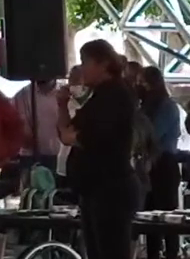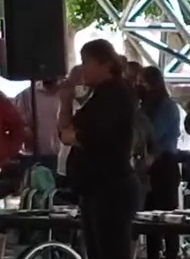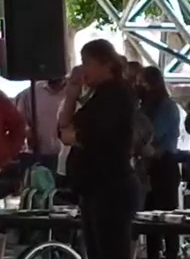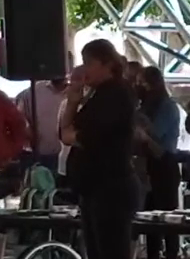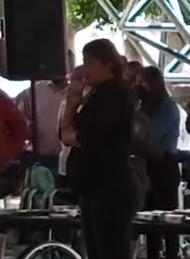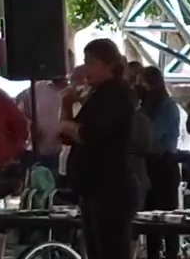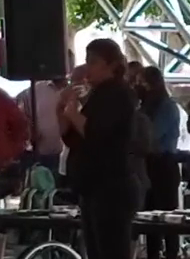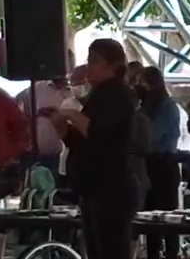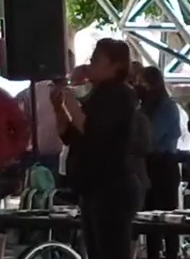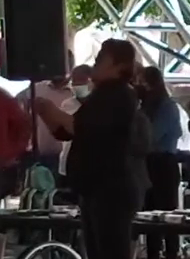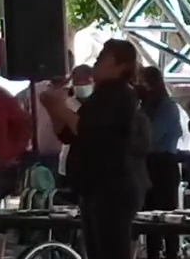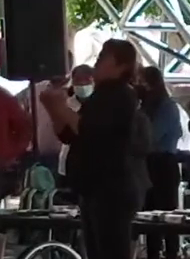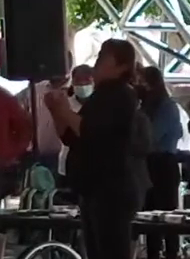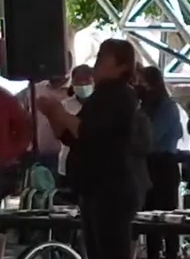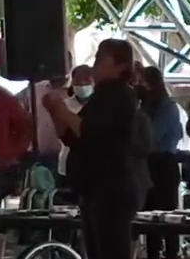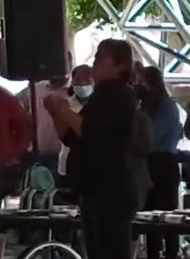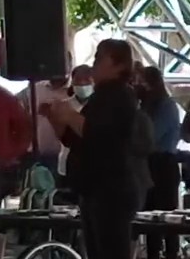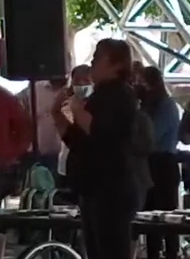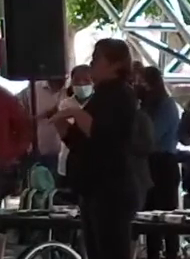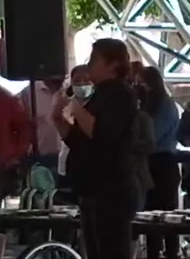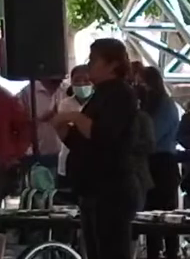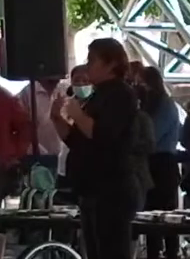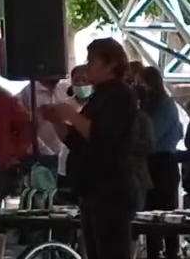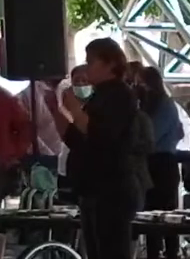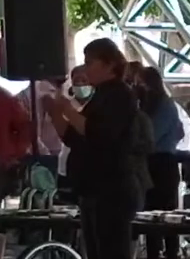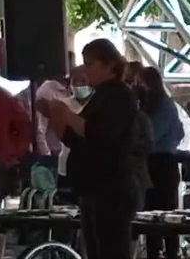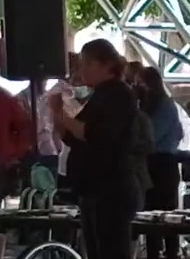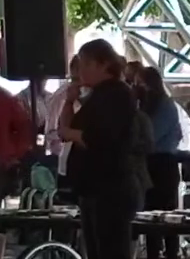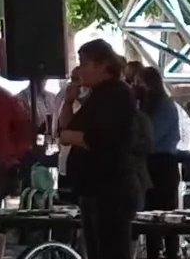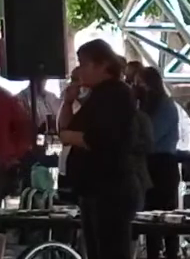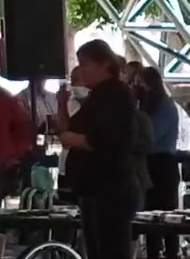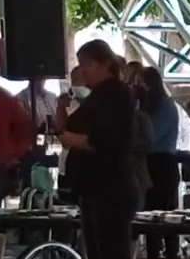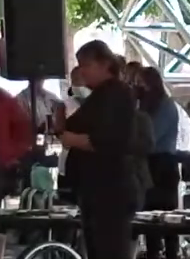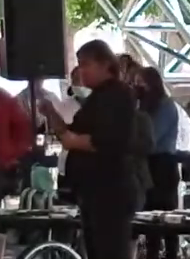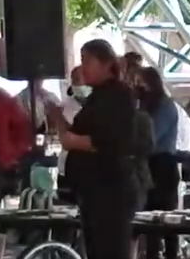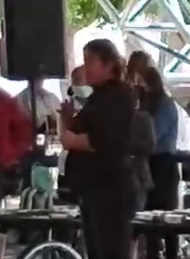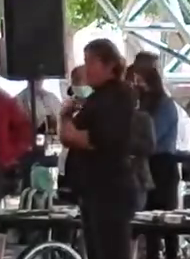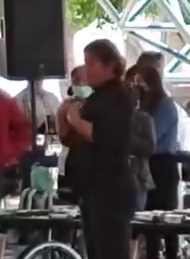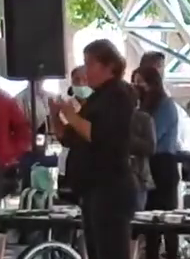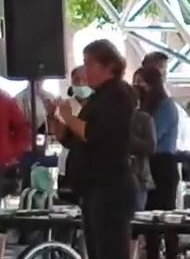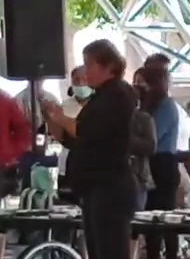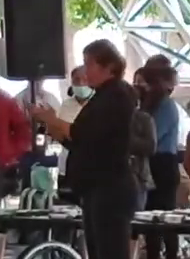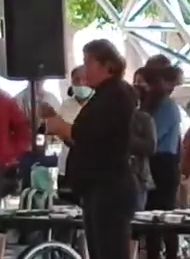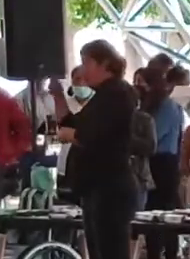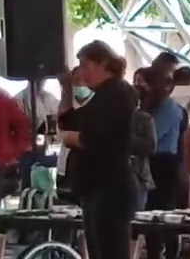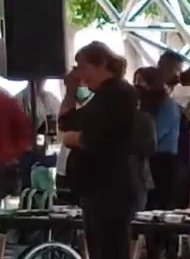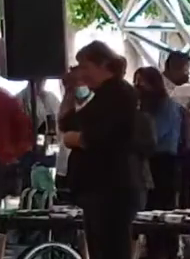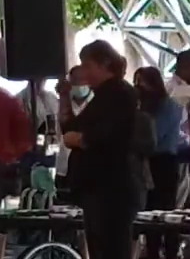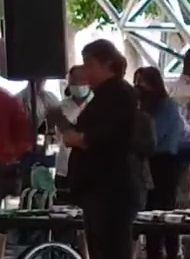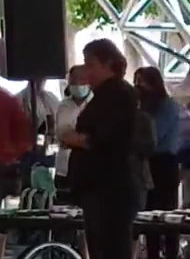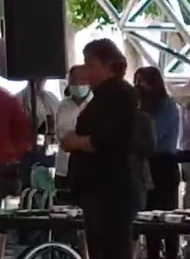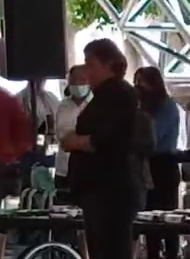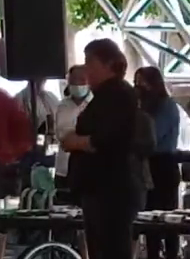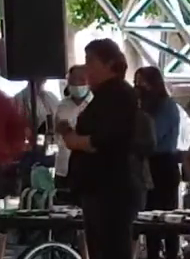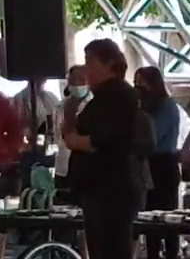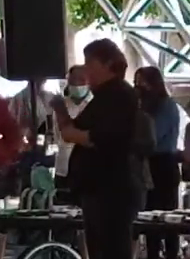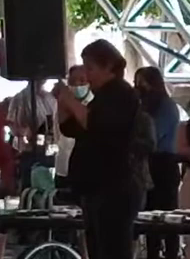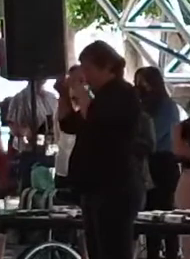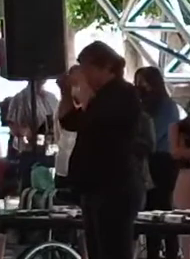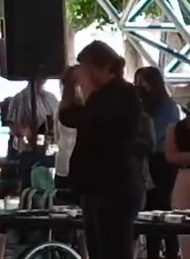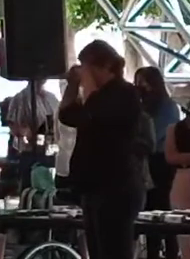son muchísimos, muchísimos niños que tenemos que entregar muchos lentes,